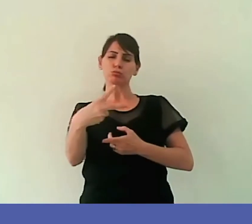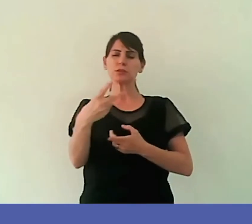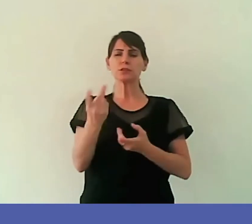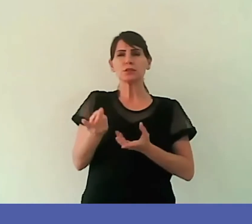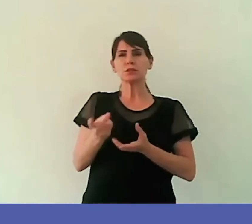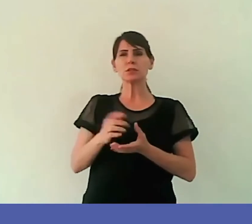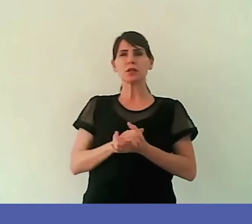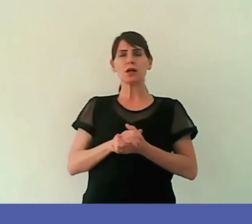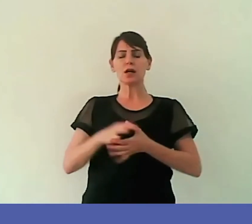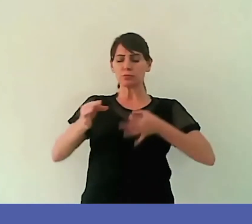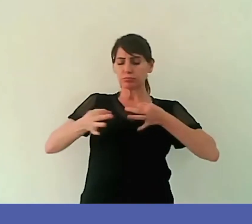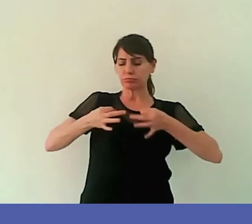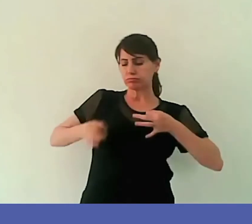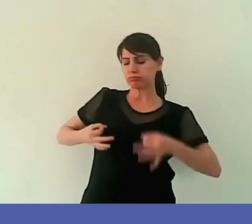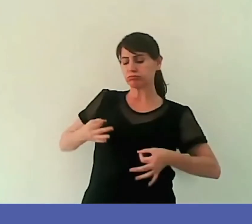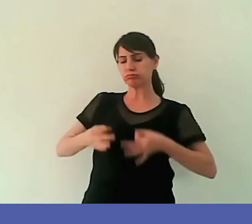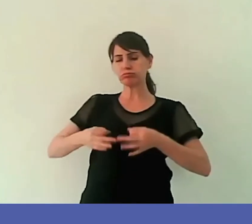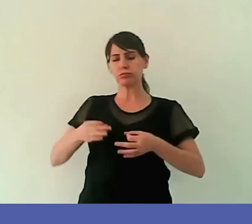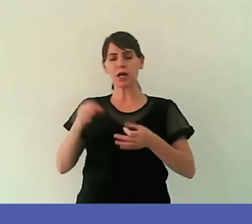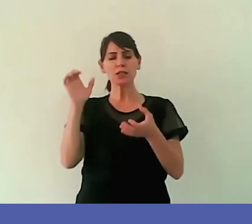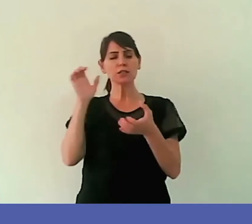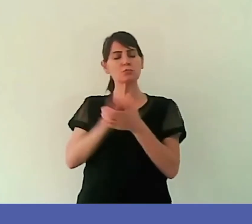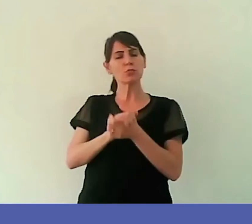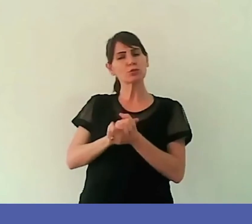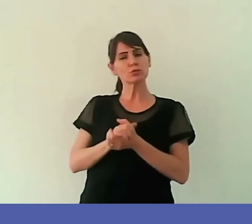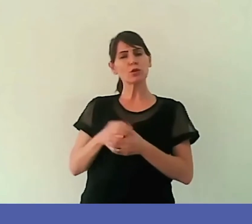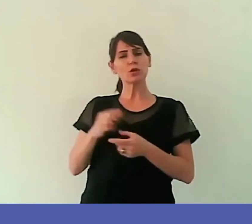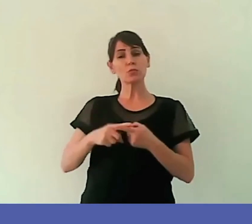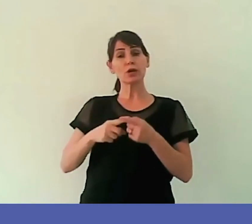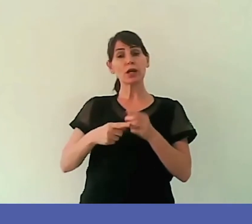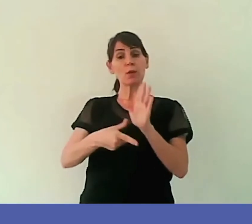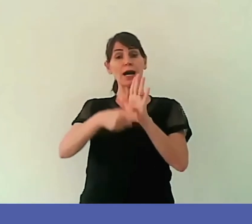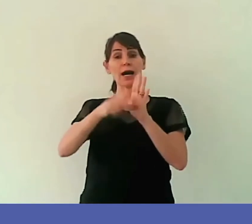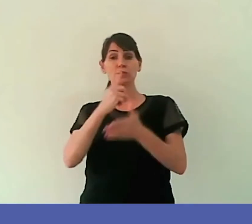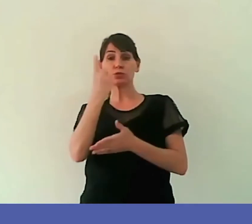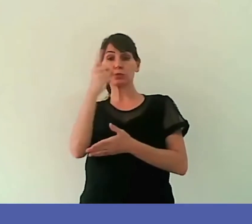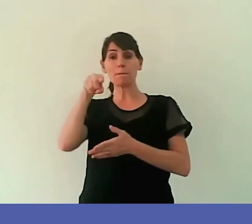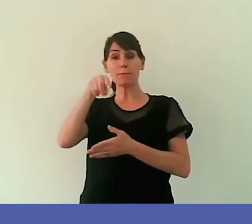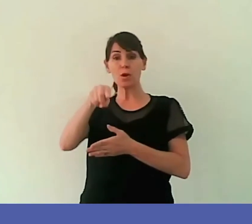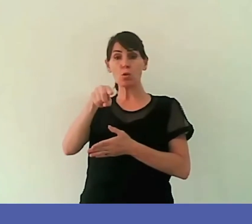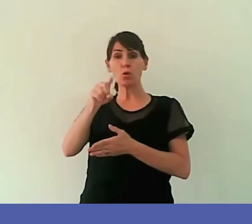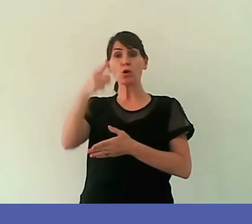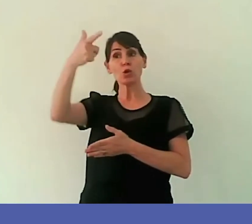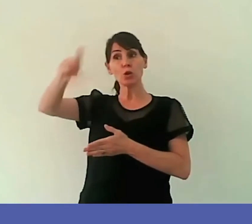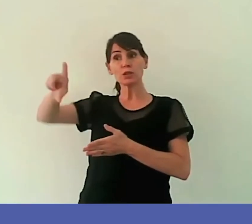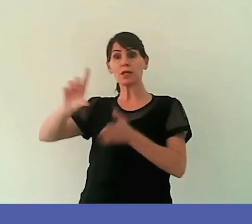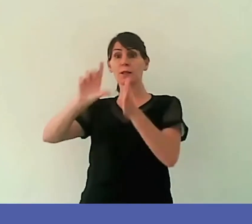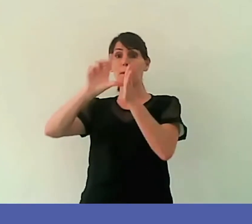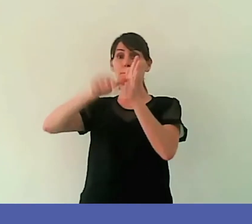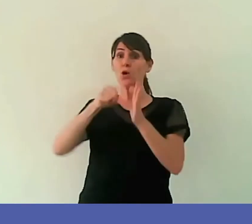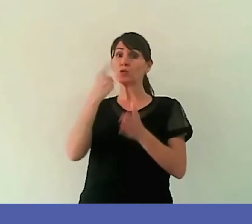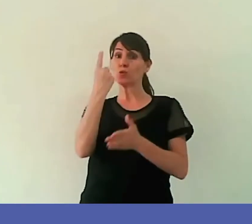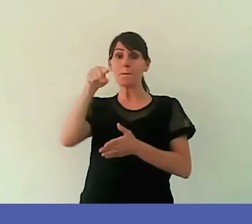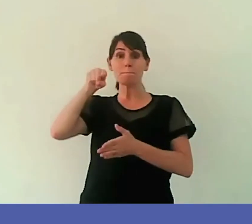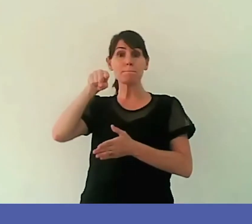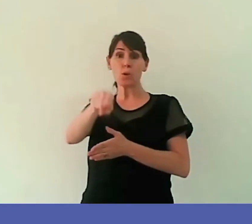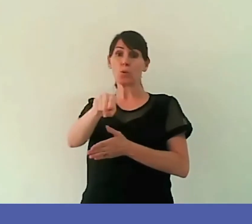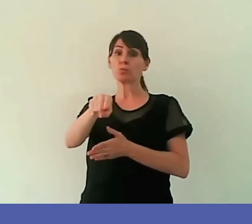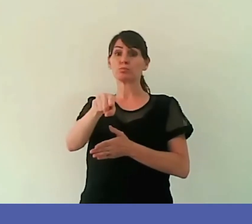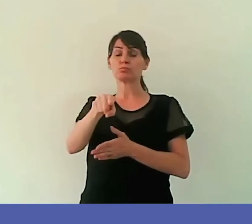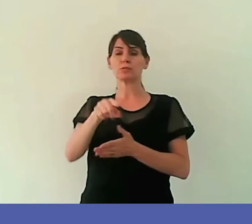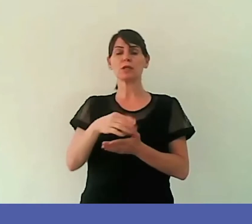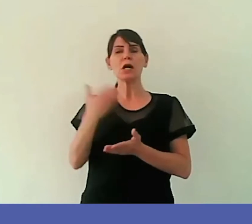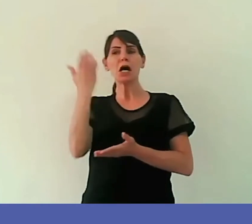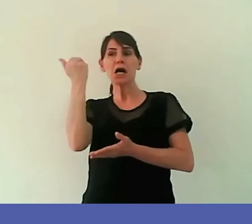para seu esposo? Uma é antes do milênio, outra é depois do milênio. Vocês entenderam? Antes do milênio para os